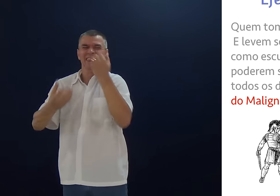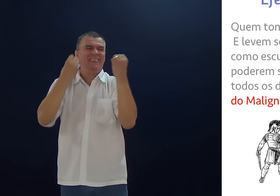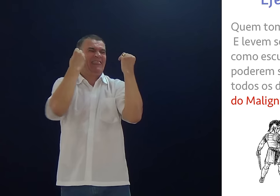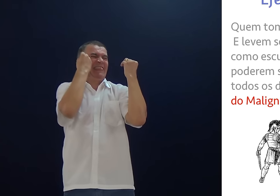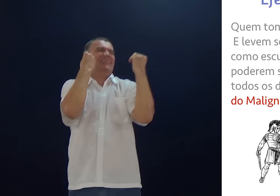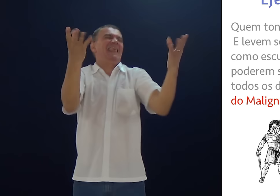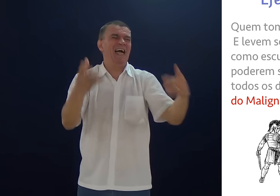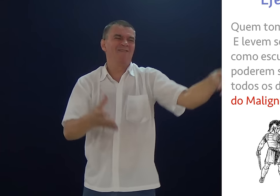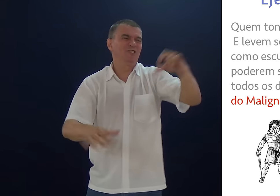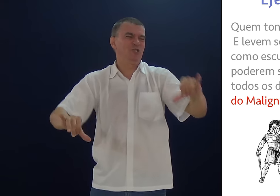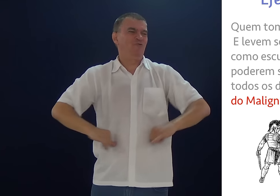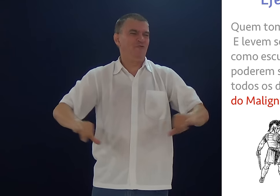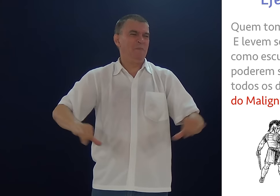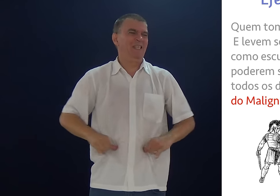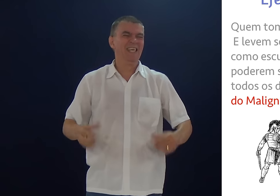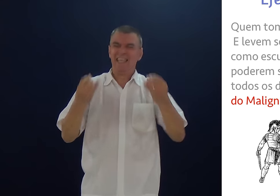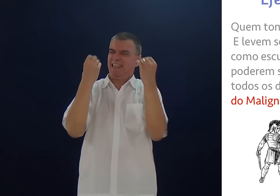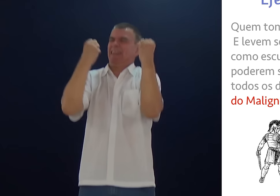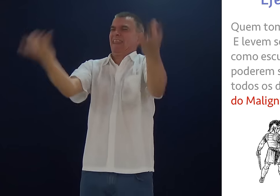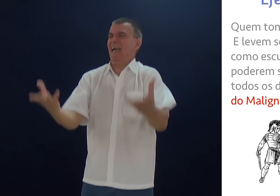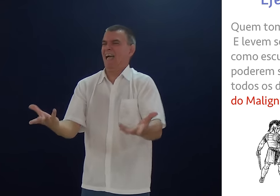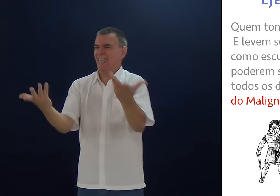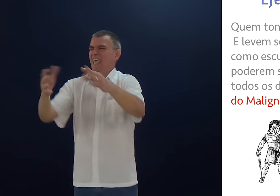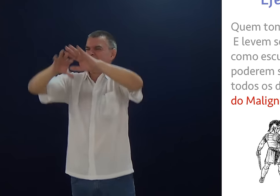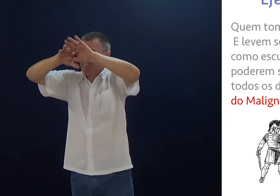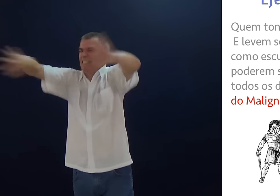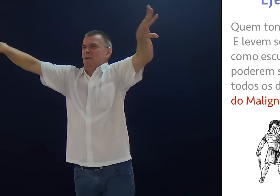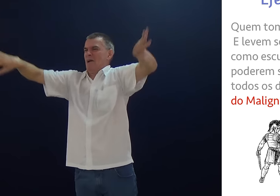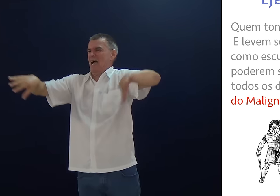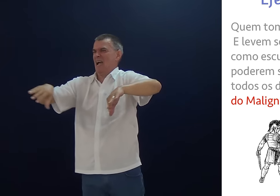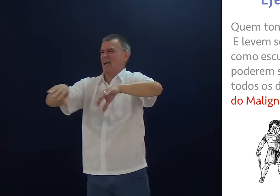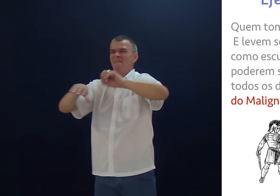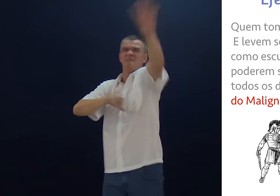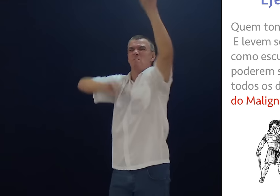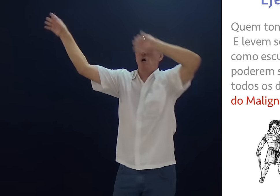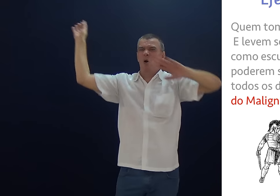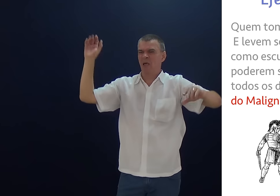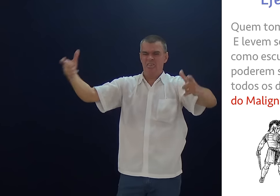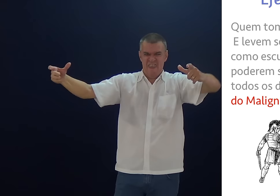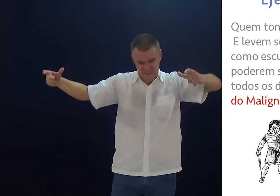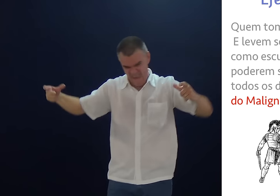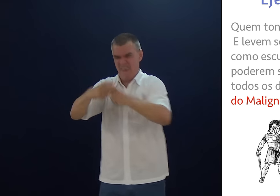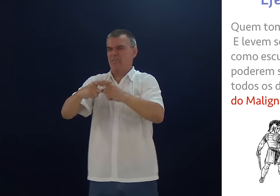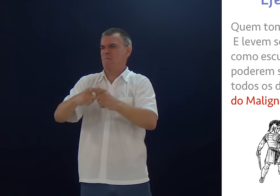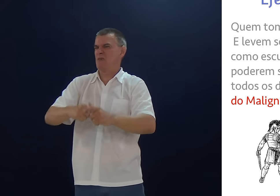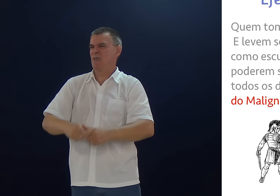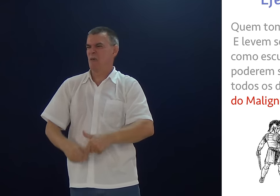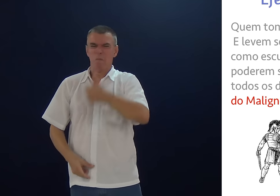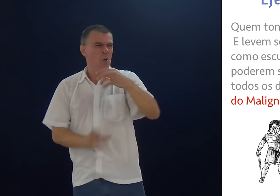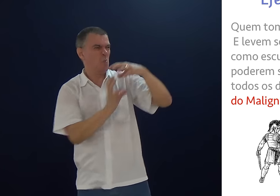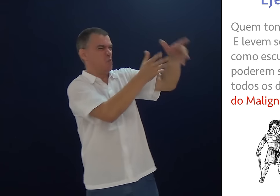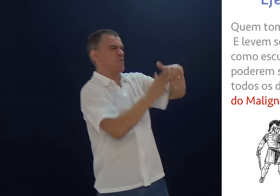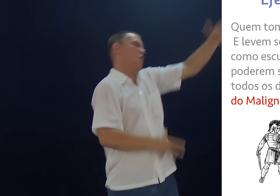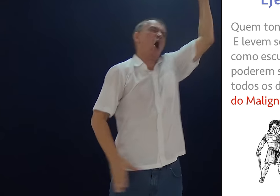fofoca e o inimigo é um desses que adora fofoca então ele vai jogar essa fofoca esse